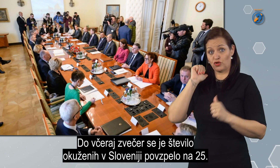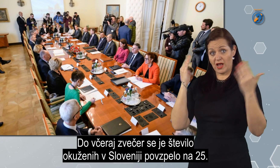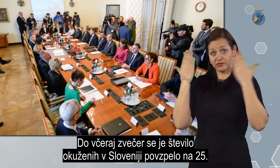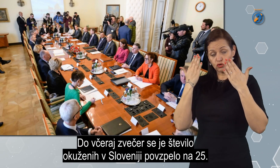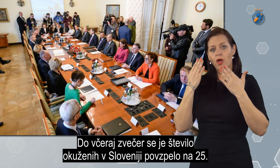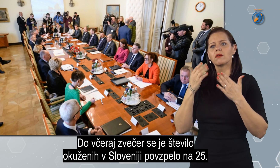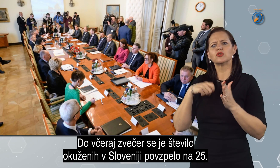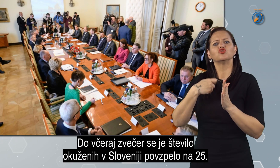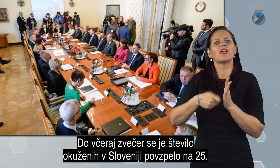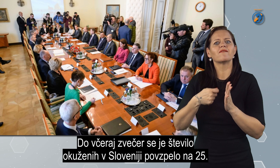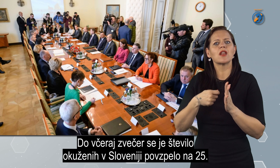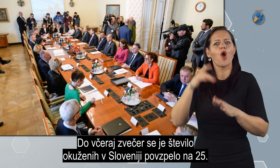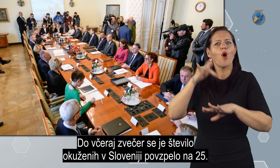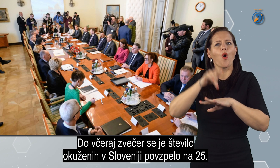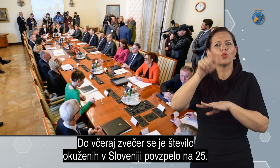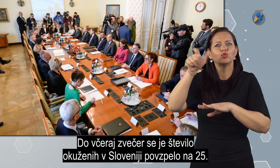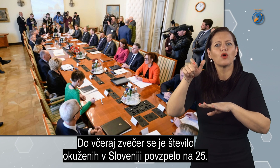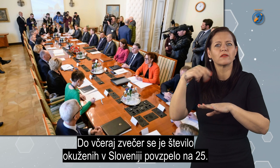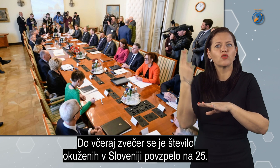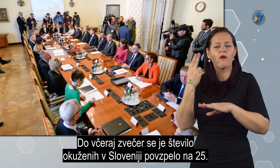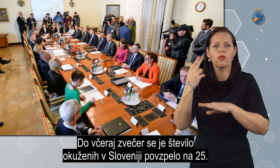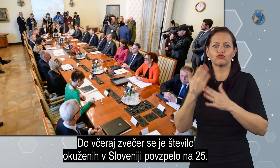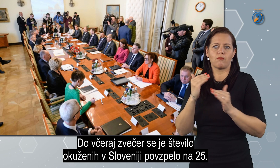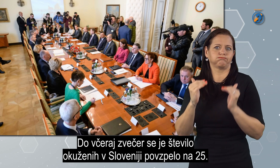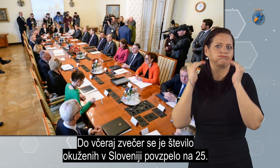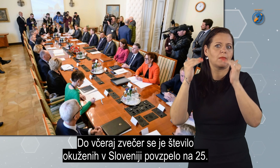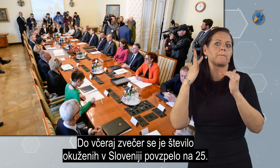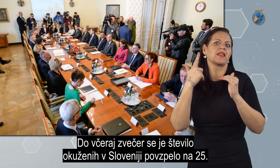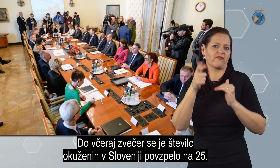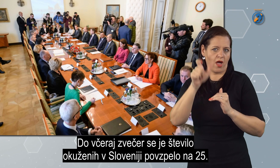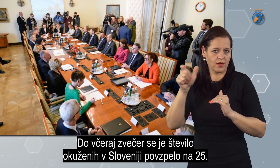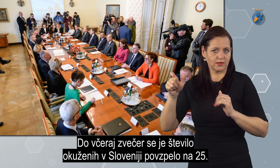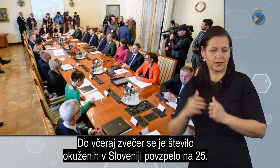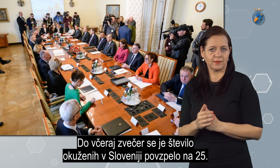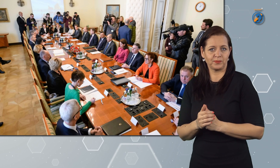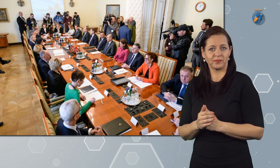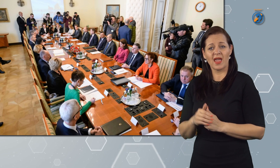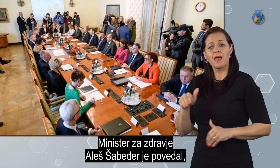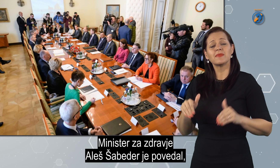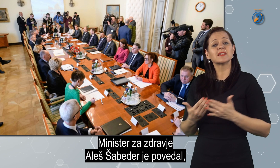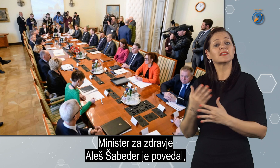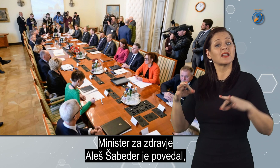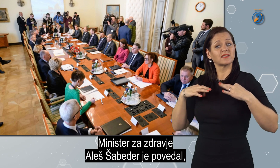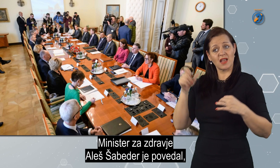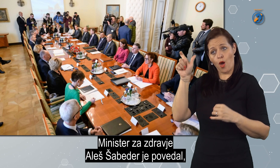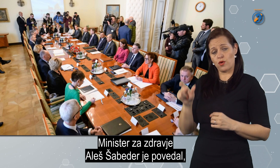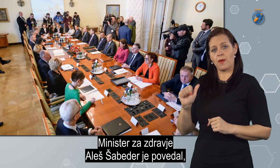Do včeraj zvečer se je število okuženih v Sloveniji povzpelo na 25. Minister za zdravje